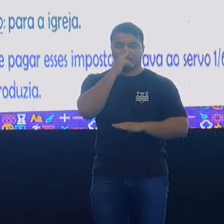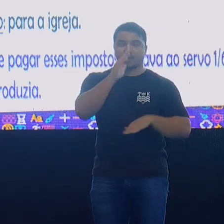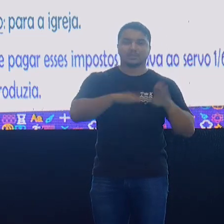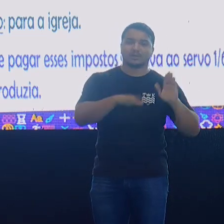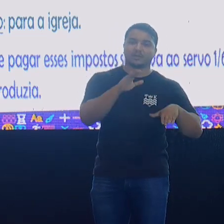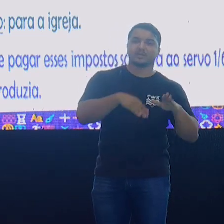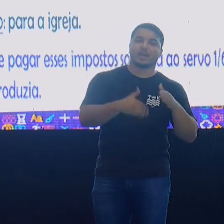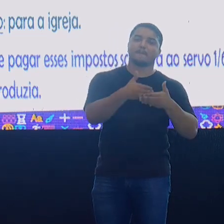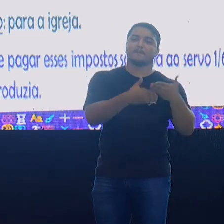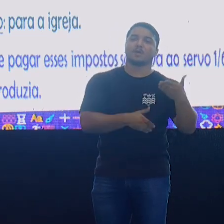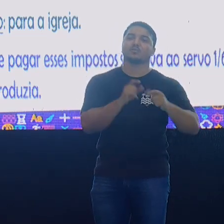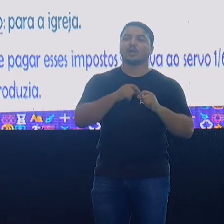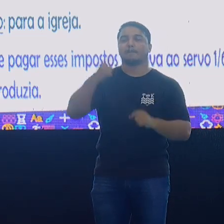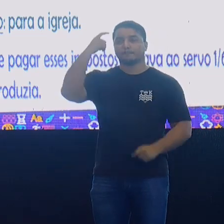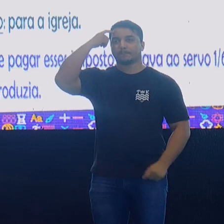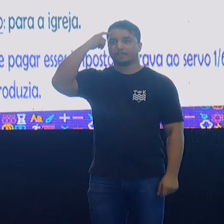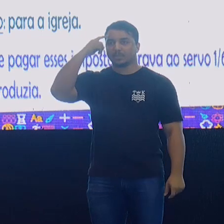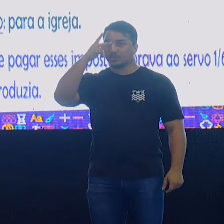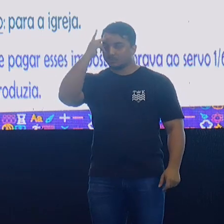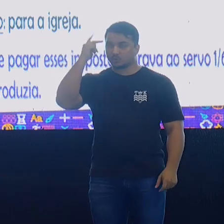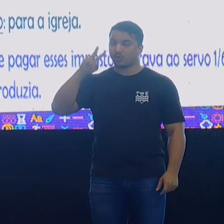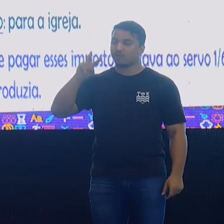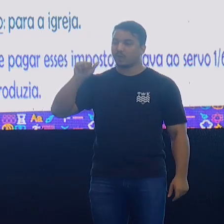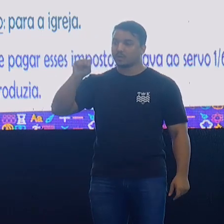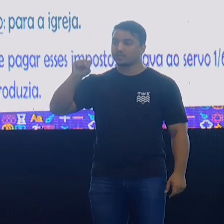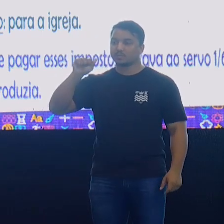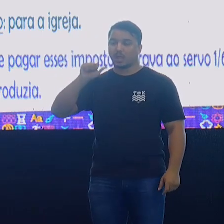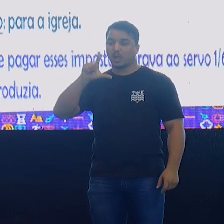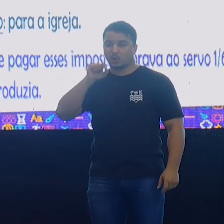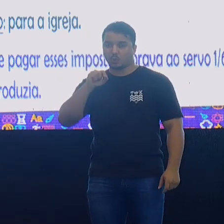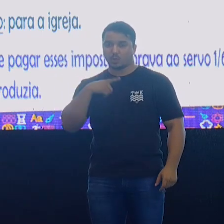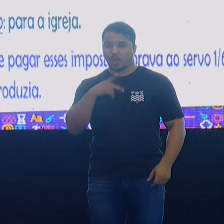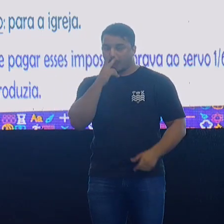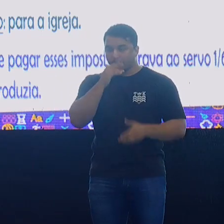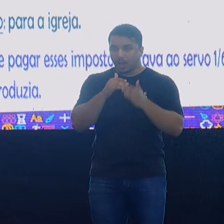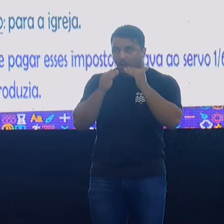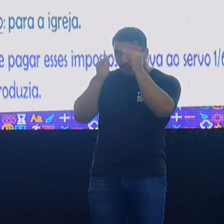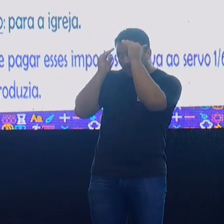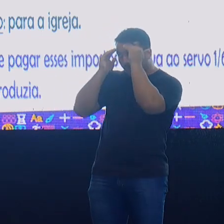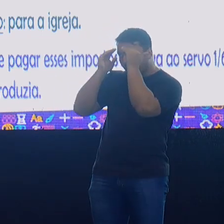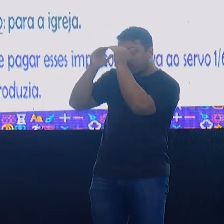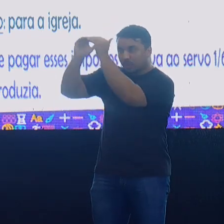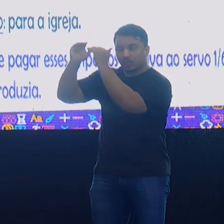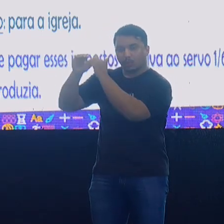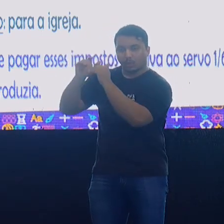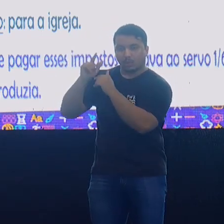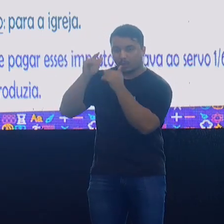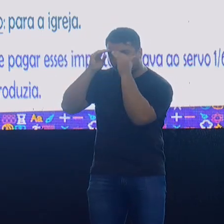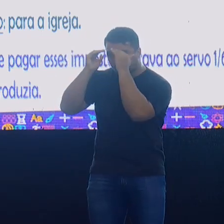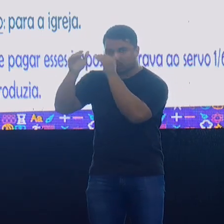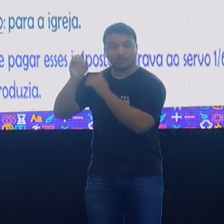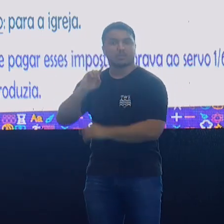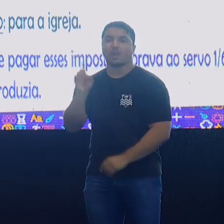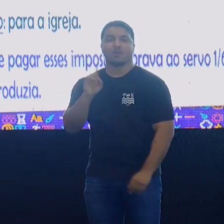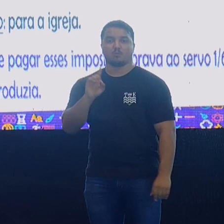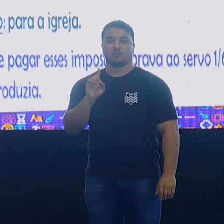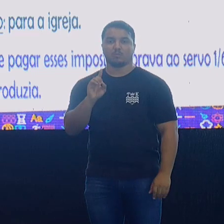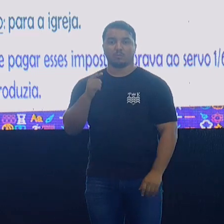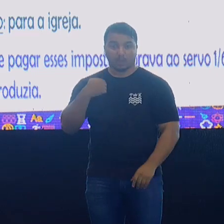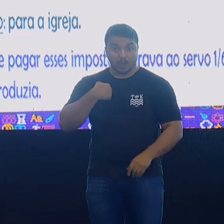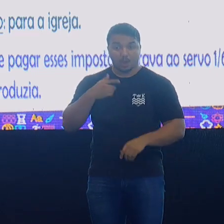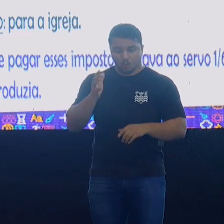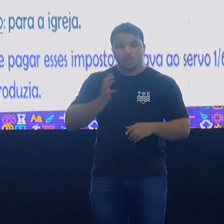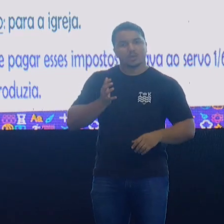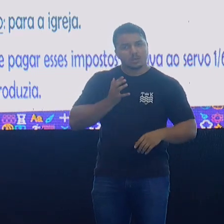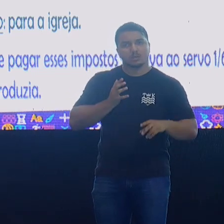provas de vestibular pensando que um vassalo é um servo. Não é. O vassalo é um nobre que recebeu terra de um